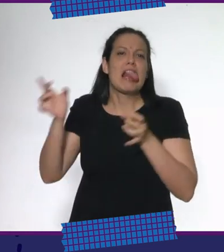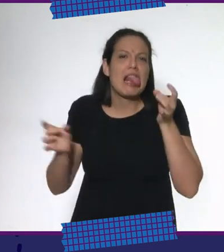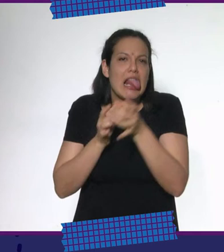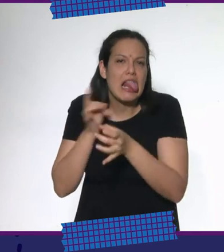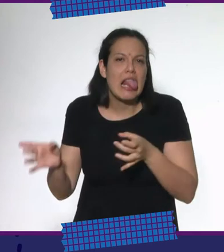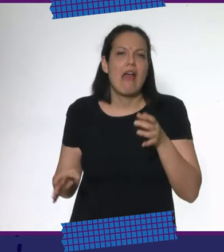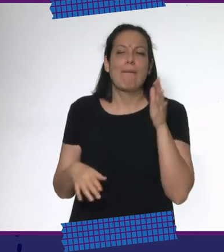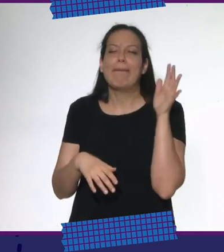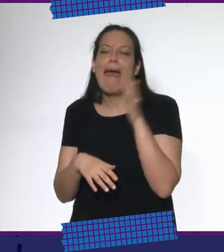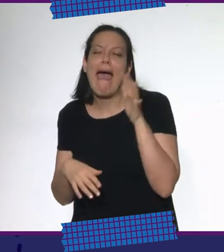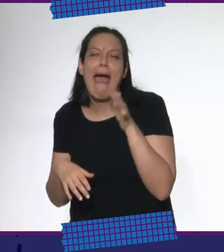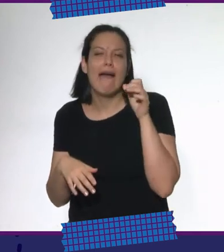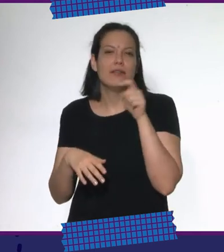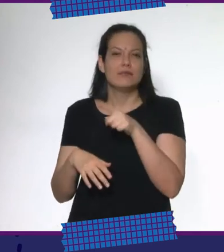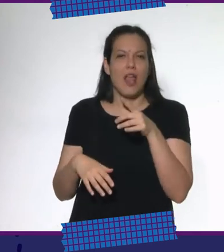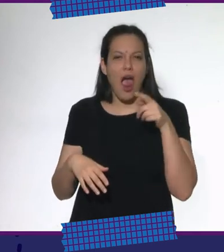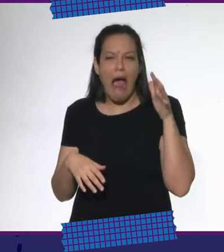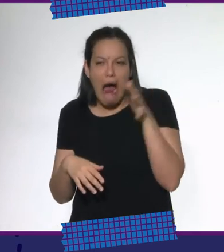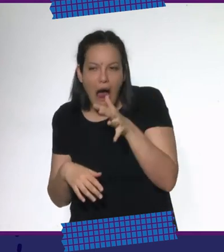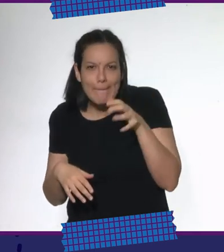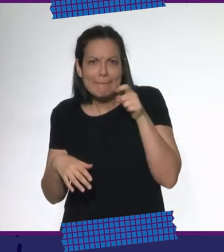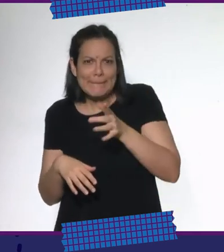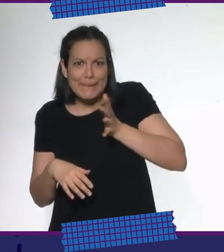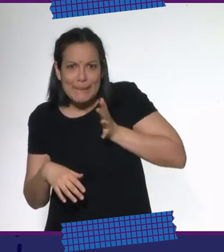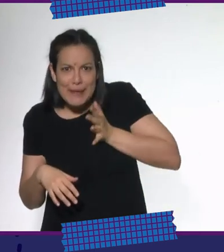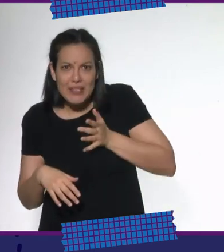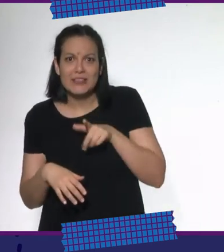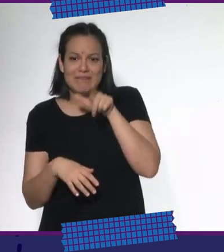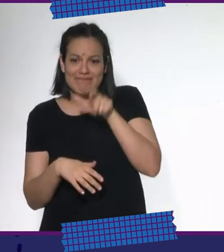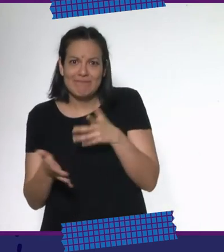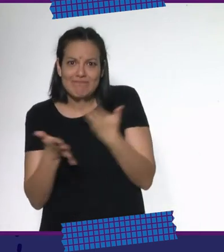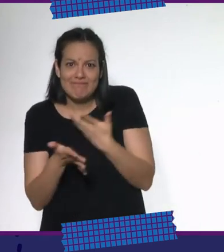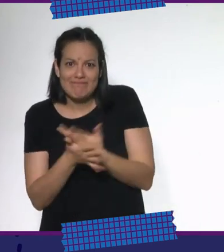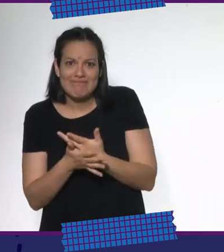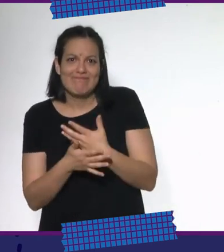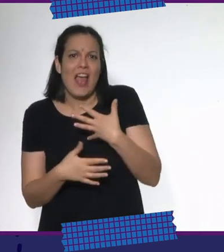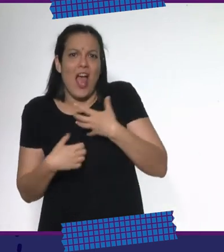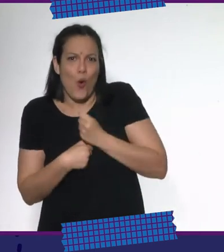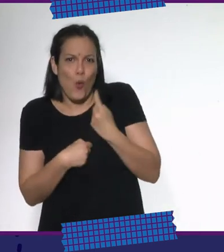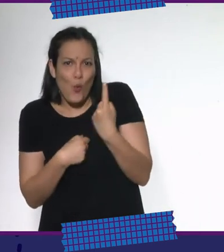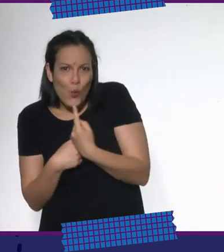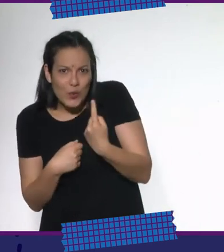descalificaciones, burlas o amenazas que hacen sentir angustia y soledad a la víctima.